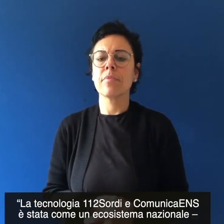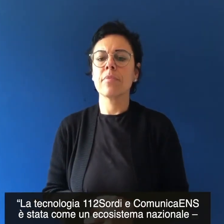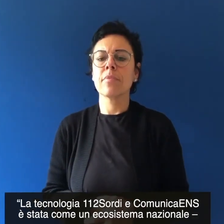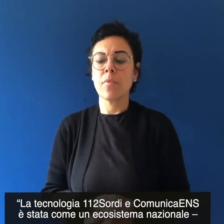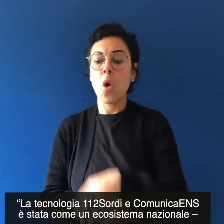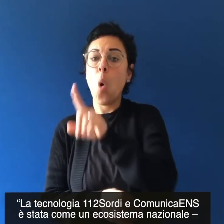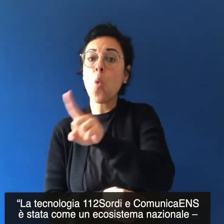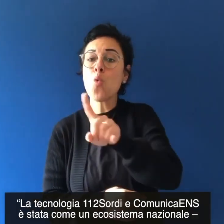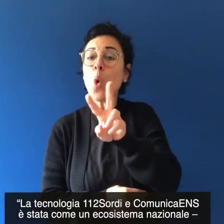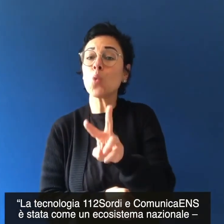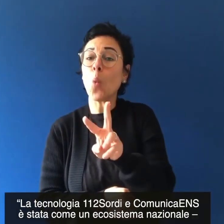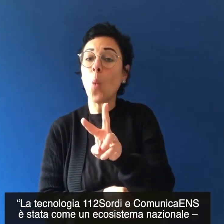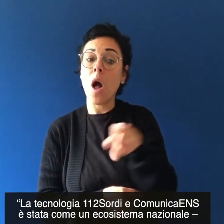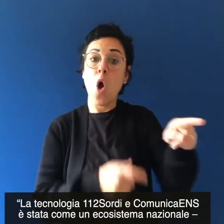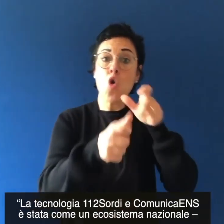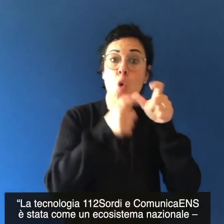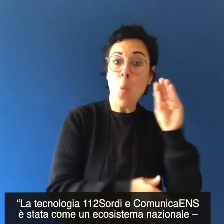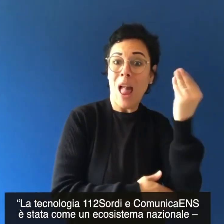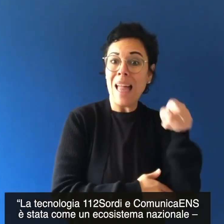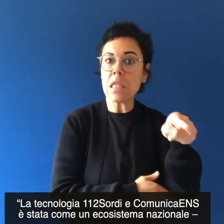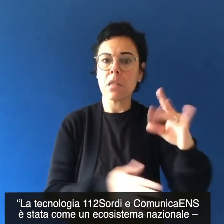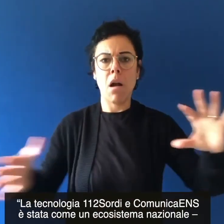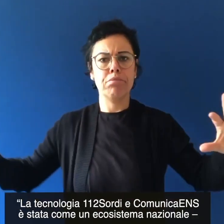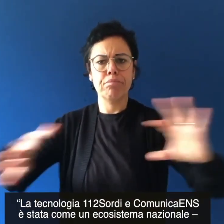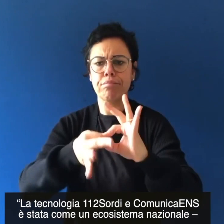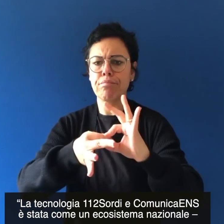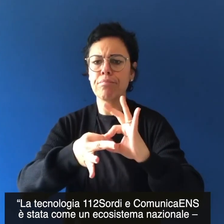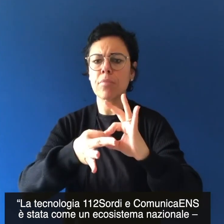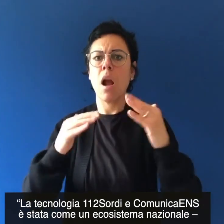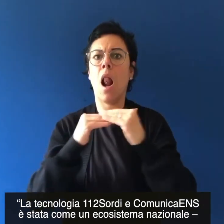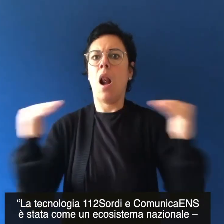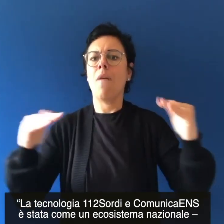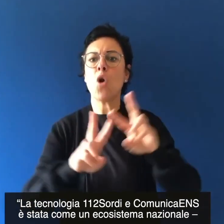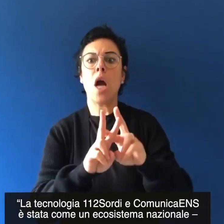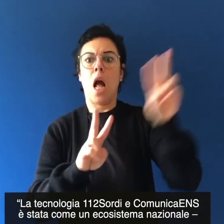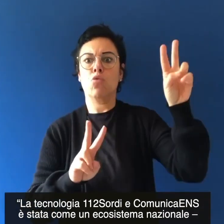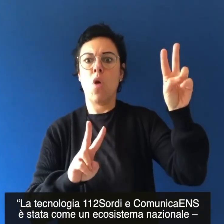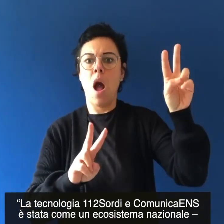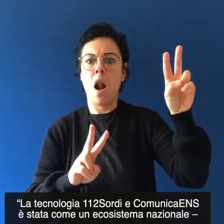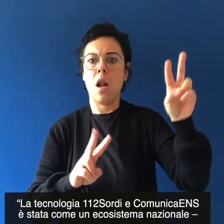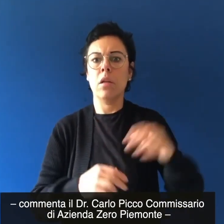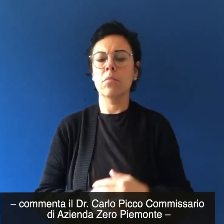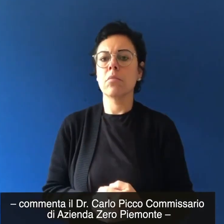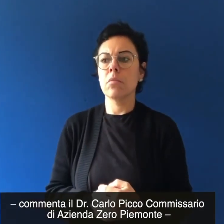La tecnologia di 112 sordi e Comunica ENS è stata come un ecosistema di livello nazionale,